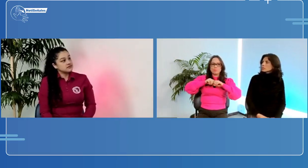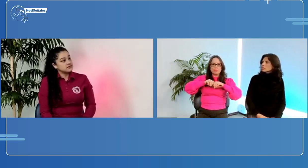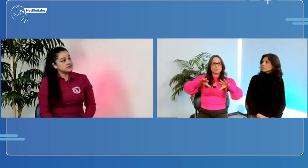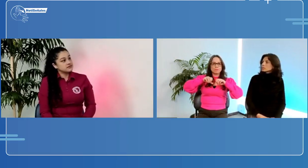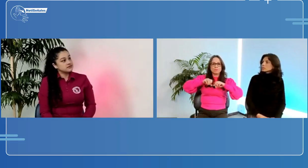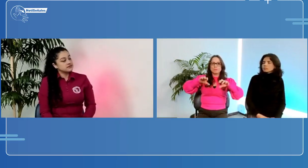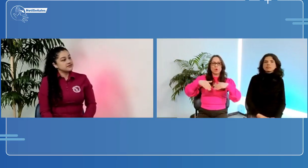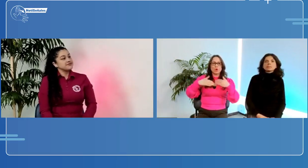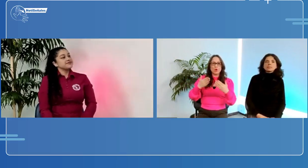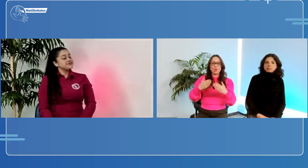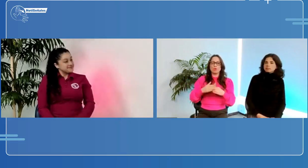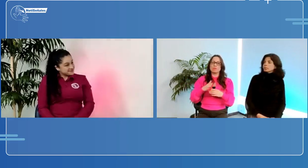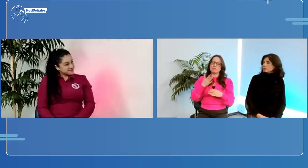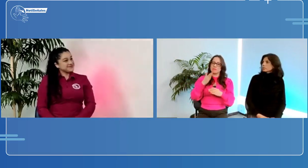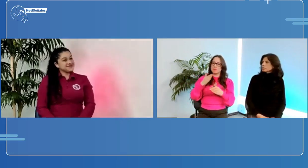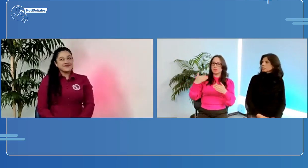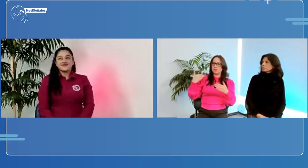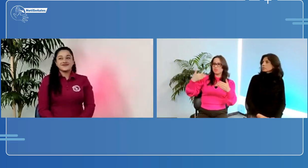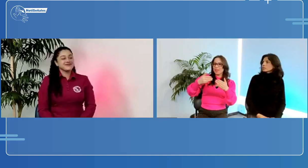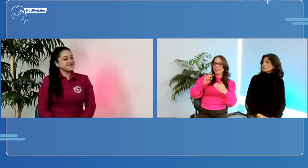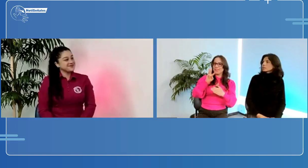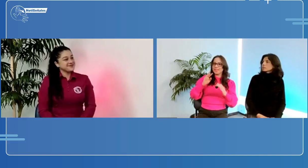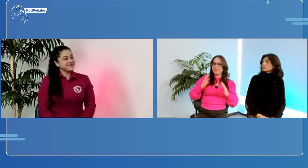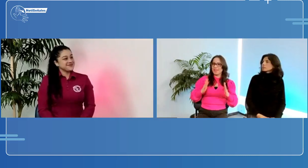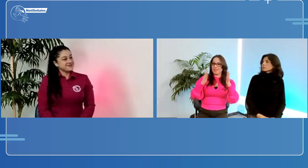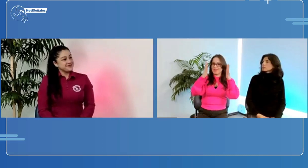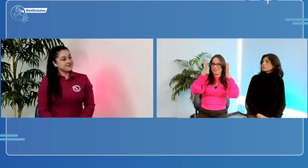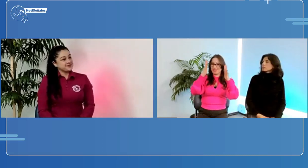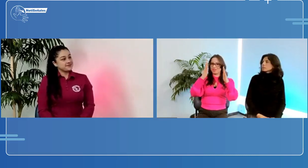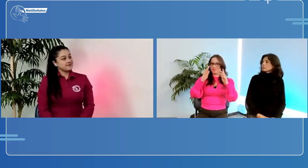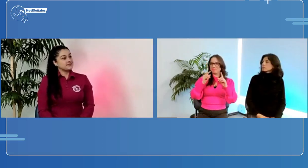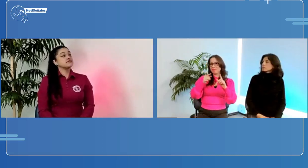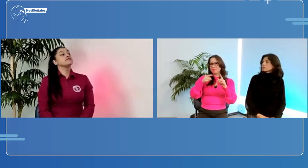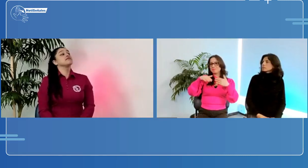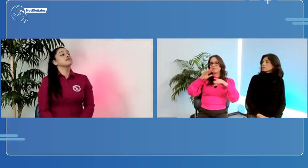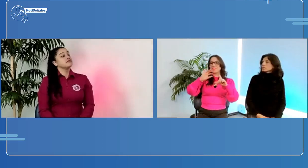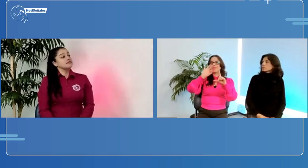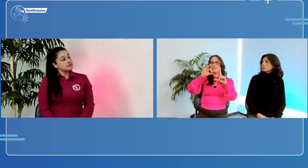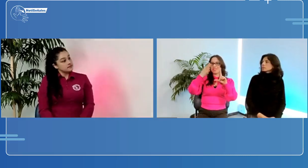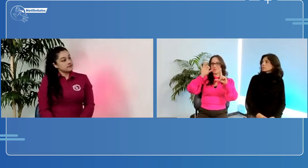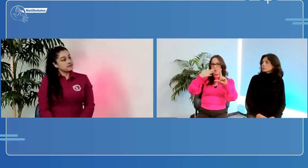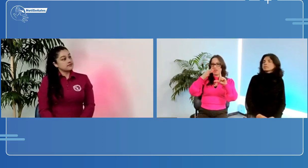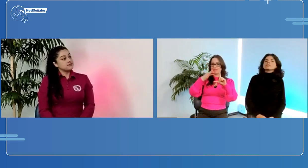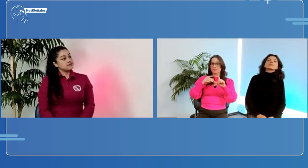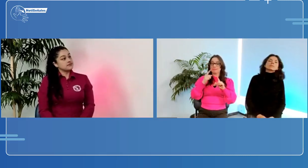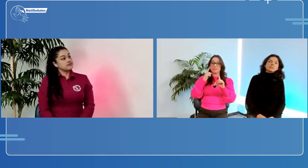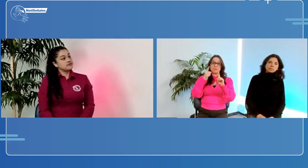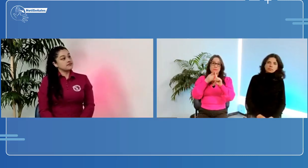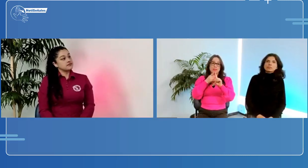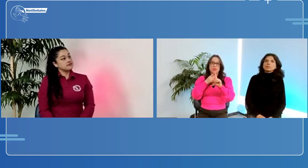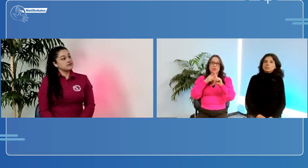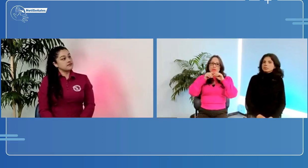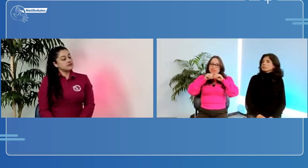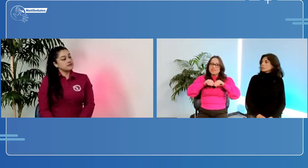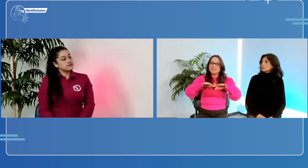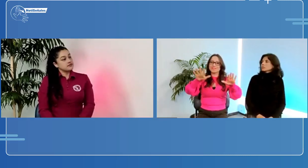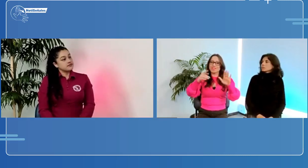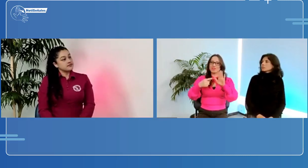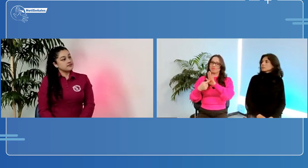a gestionar, a promocionar todos estos contenidos en tres eventos virtuales. El primero, pues,